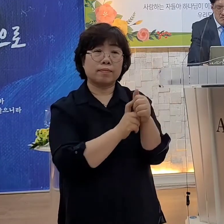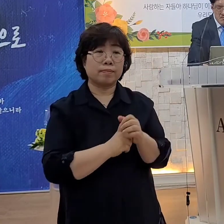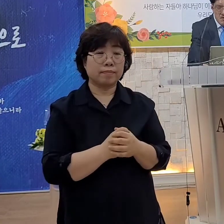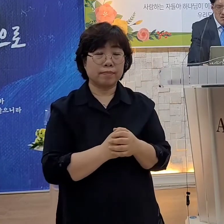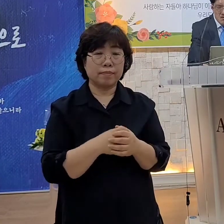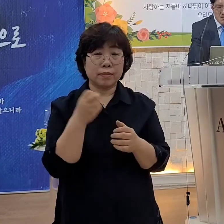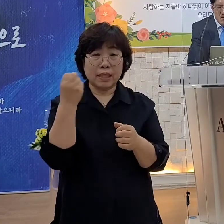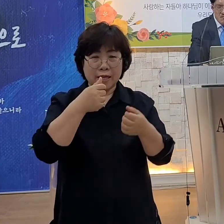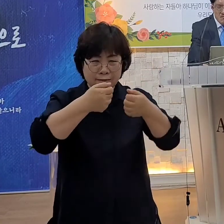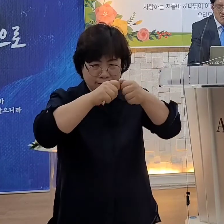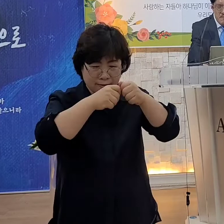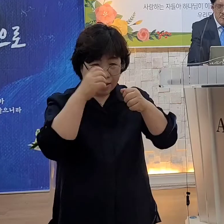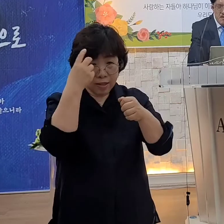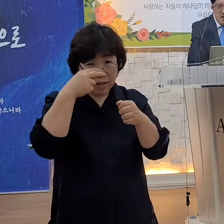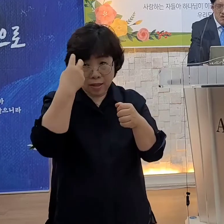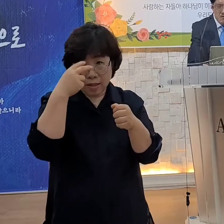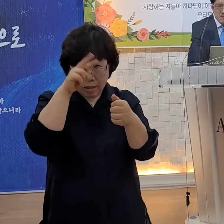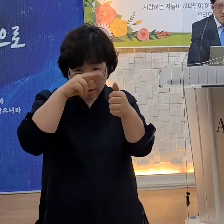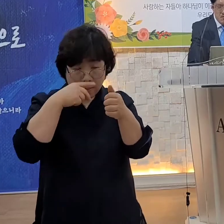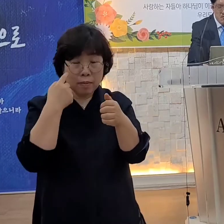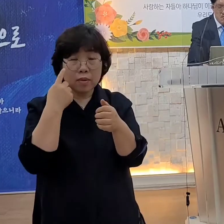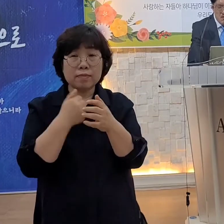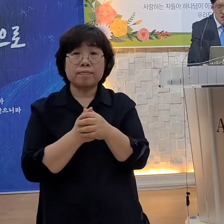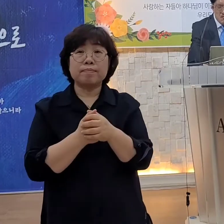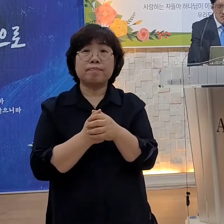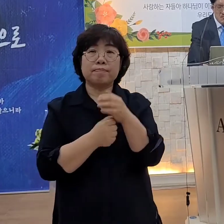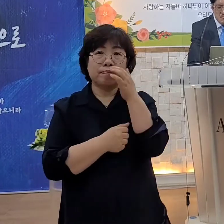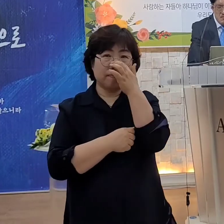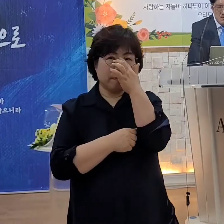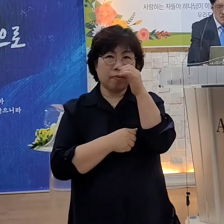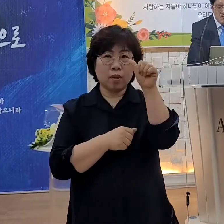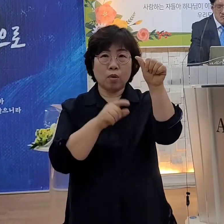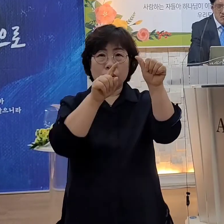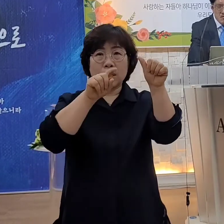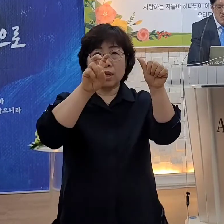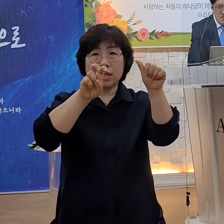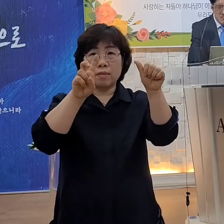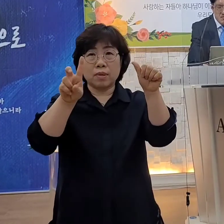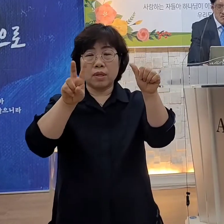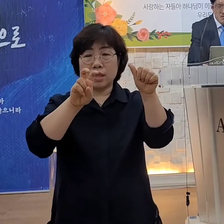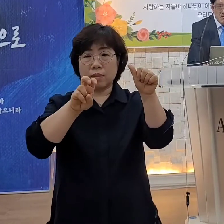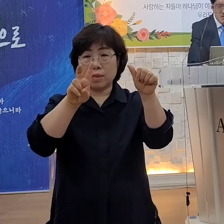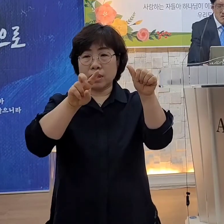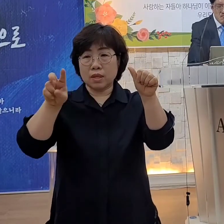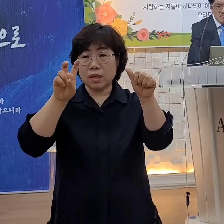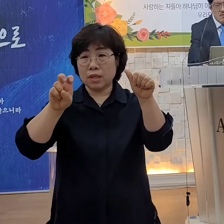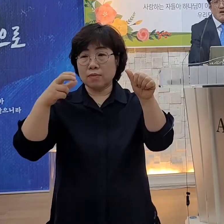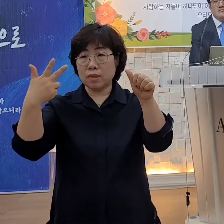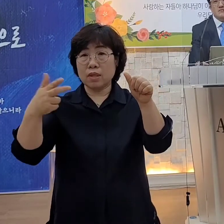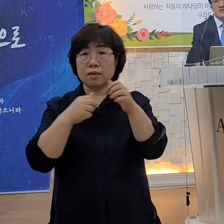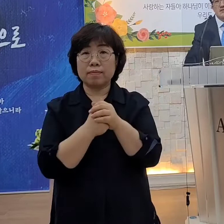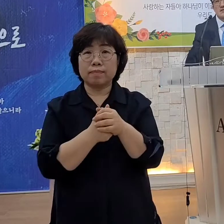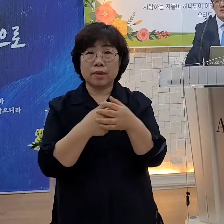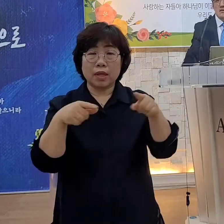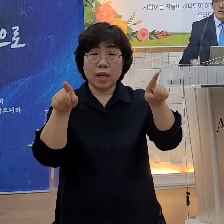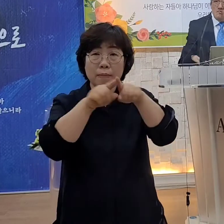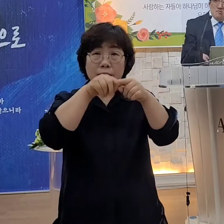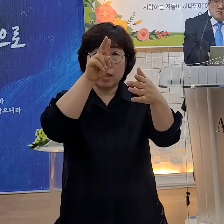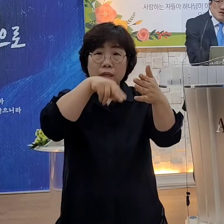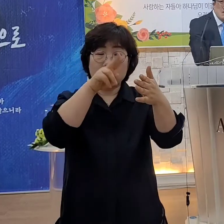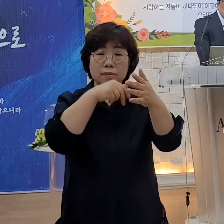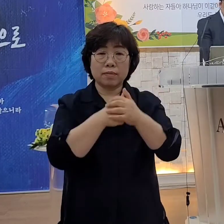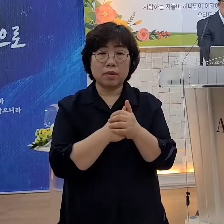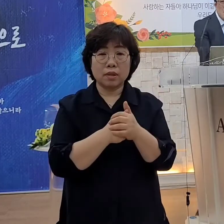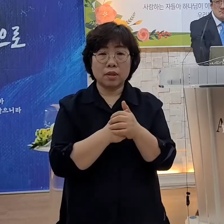여러분, 다시 한번 성경 찾아보세요. 에베소서 5장 25절에서 27절. 우리 다 같이,